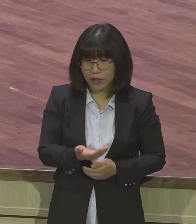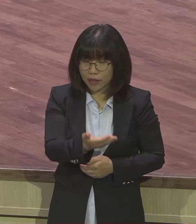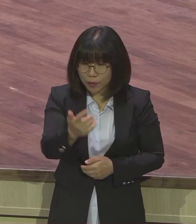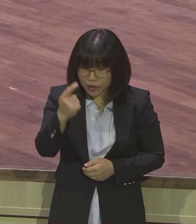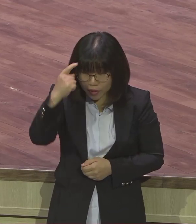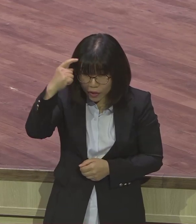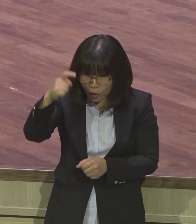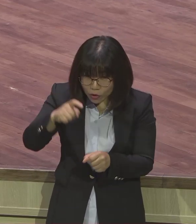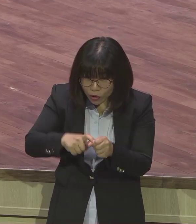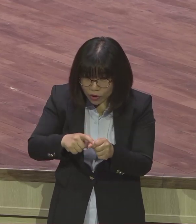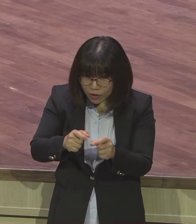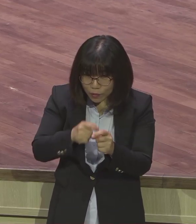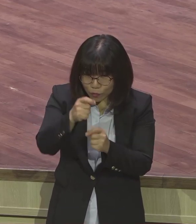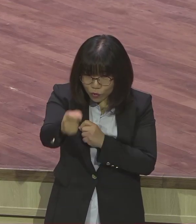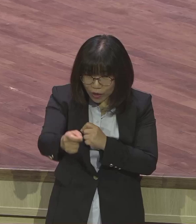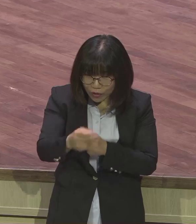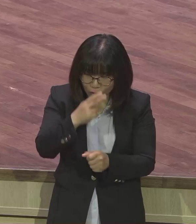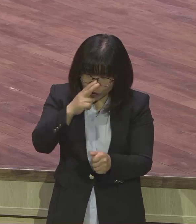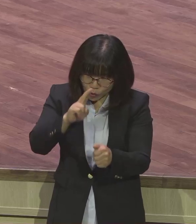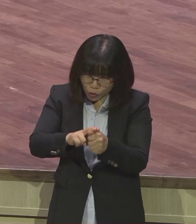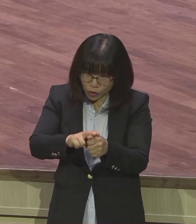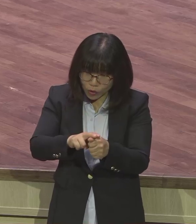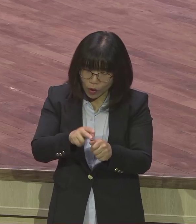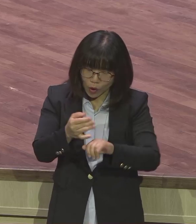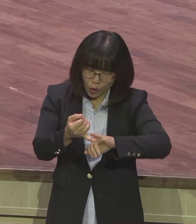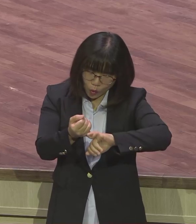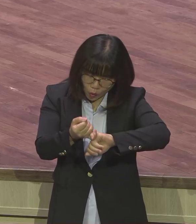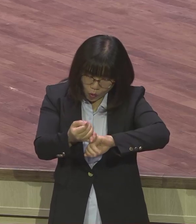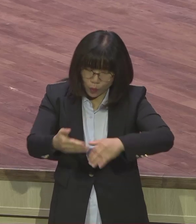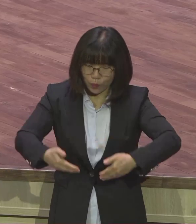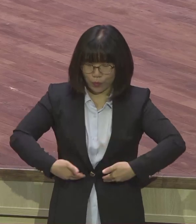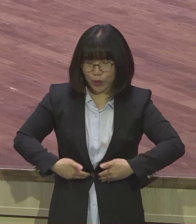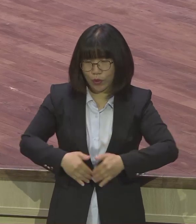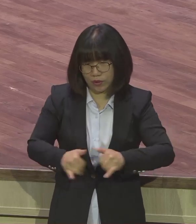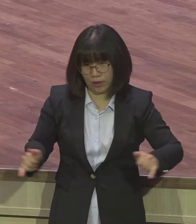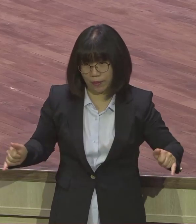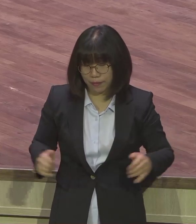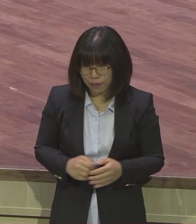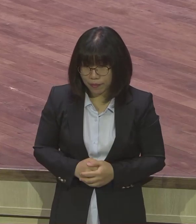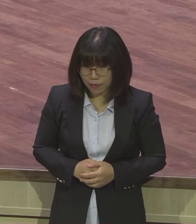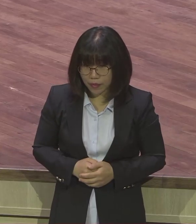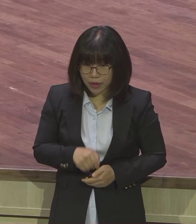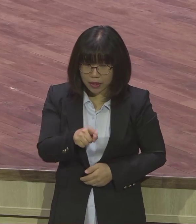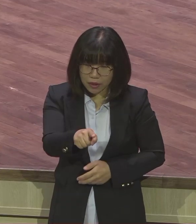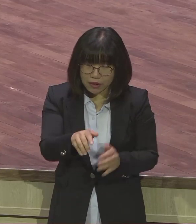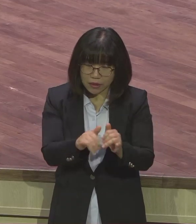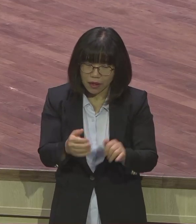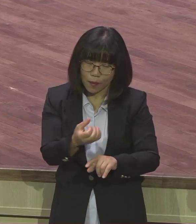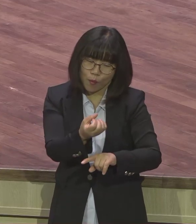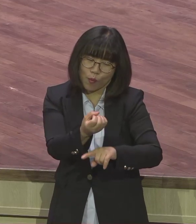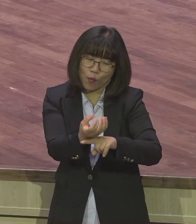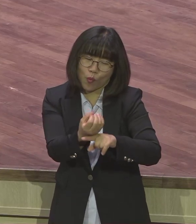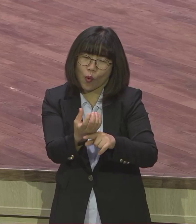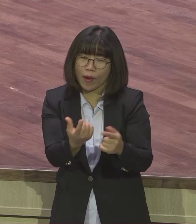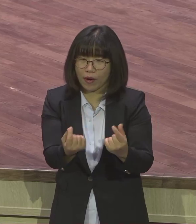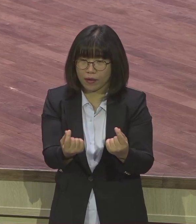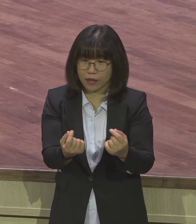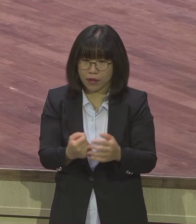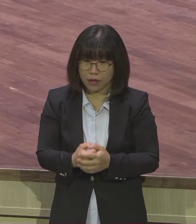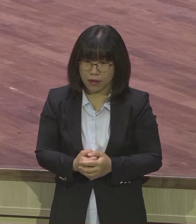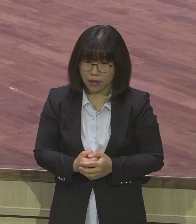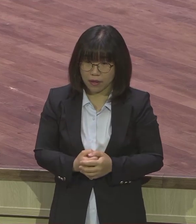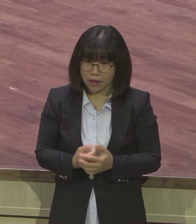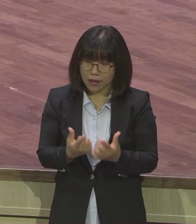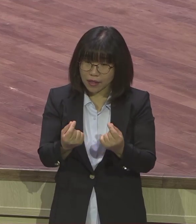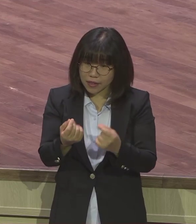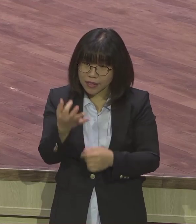바랍니다. 꼭 있어야 돼. 저분 없으면 안 돼. 정말 우리 교회 보배 같은 분이야. 그 모두가 다